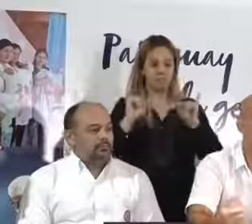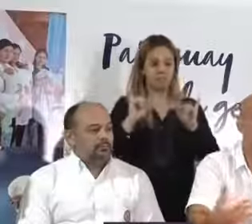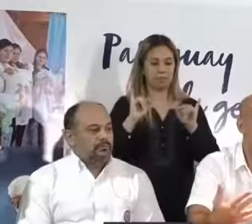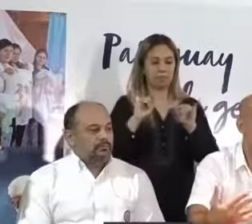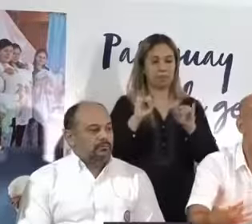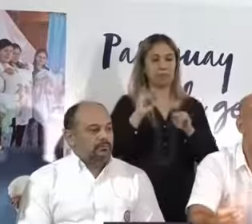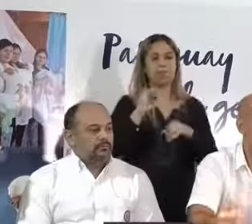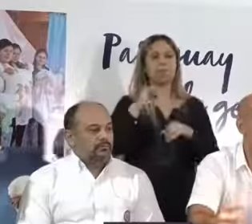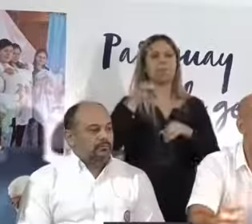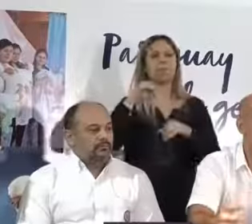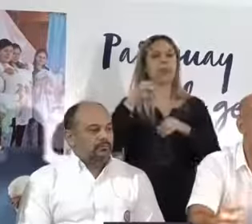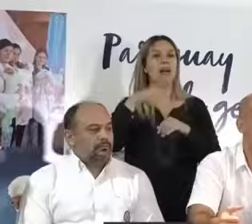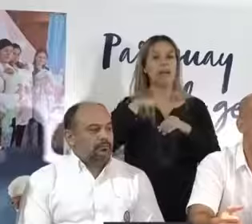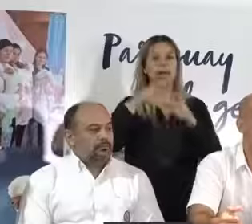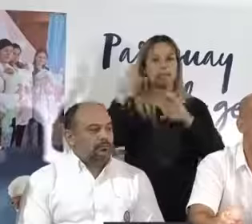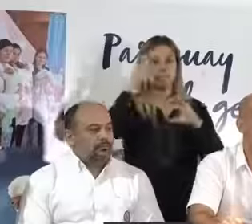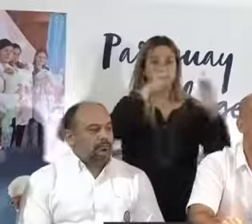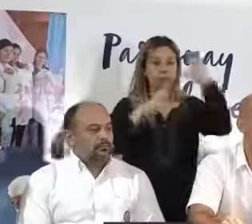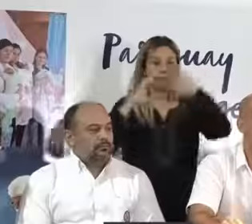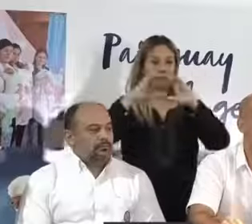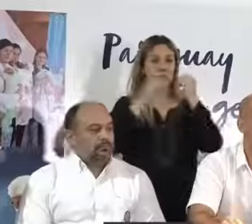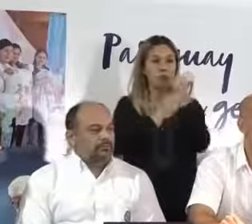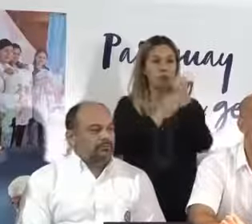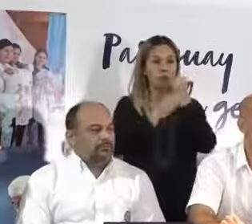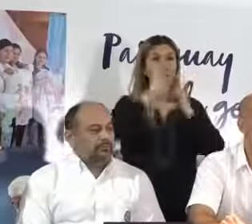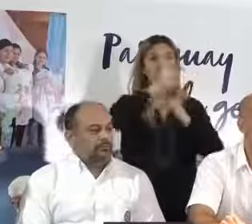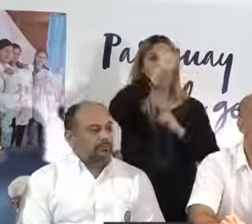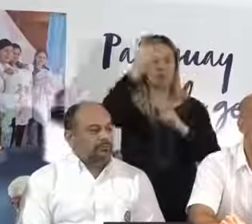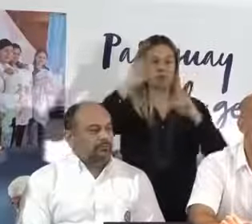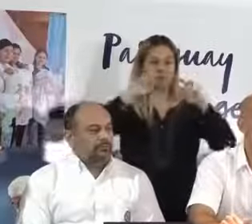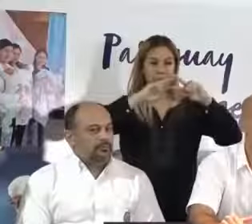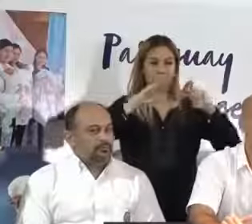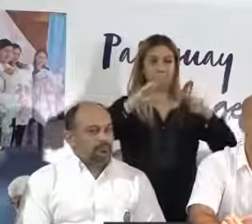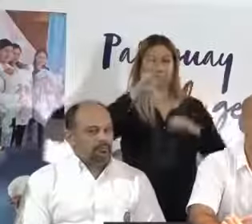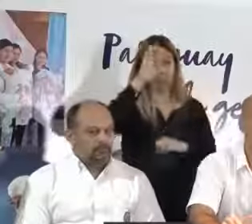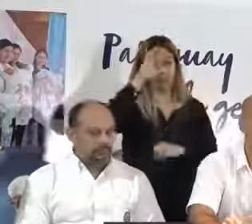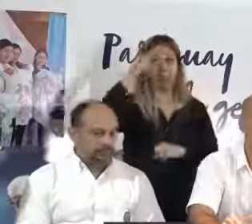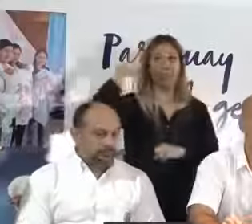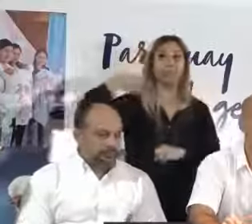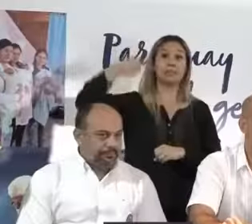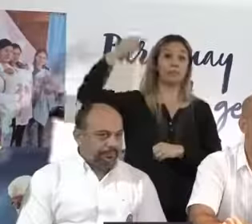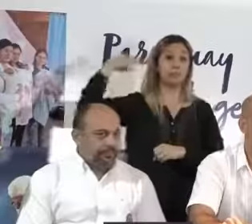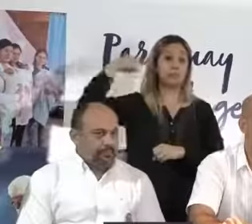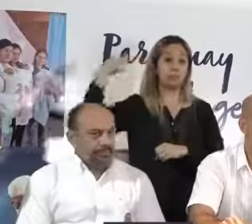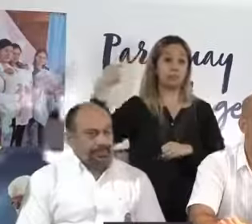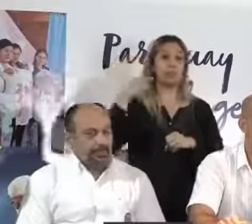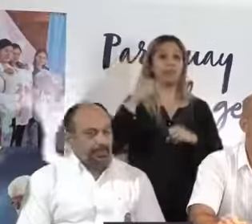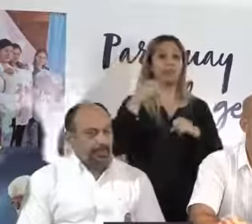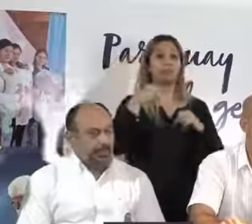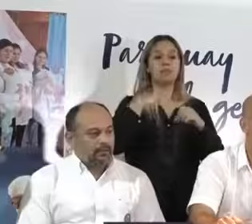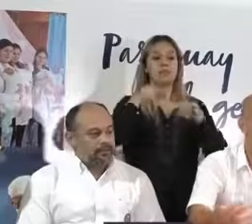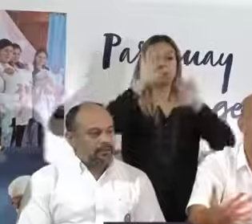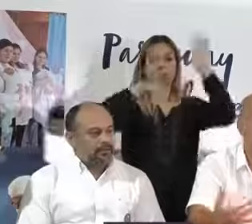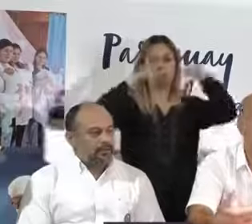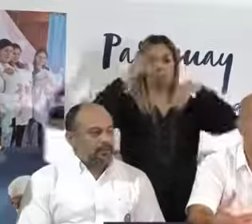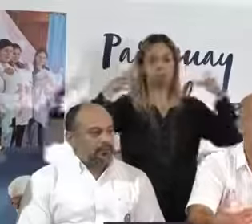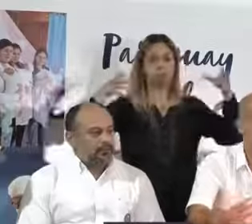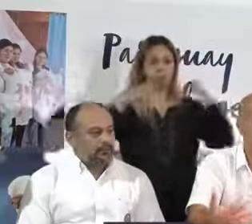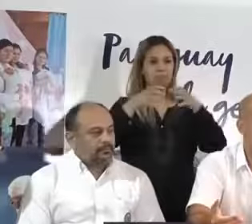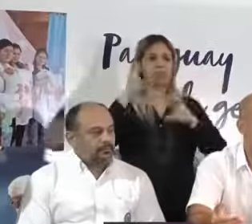con sociedades científicas del país. Recordemos que en la semana me he reunido con presidentes de sociedades científicas